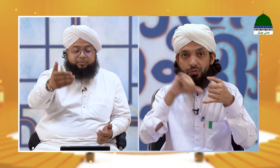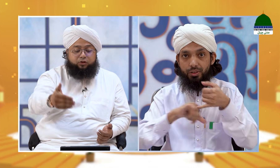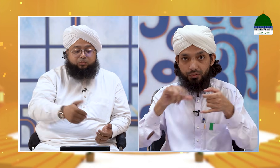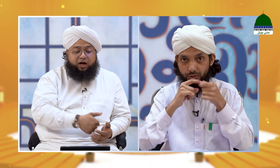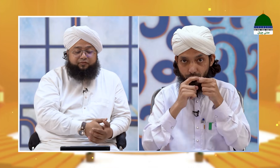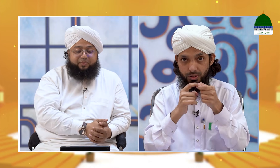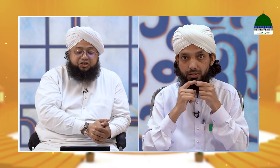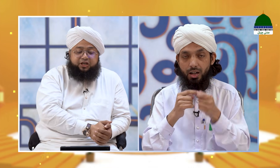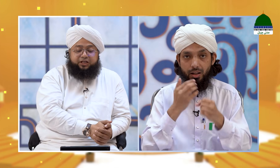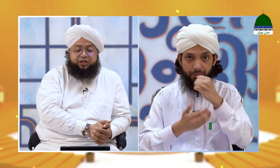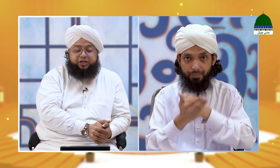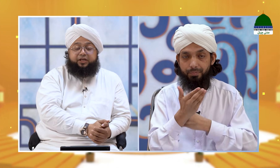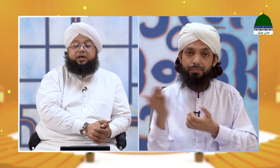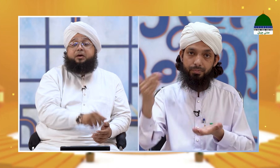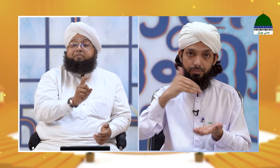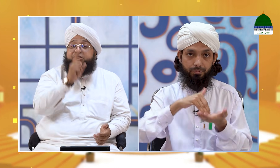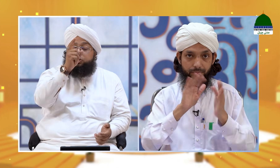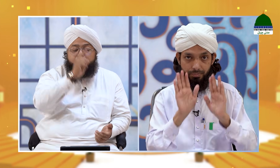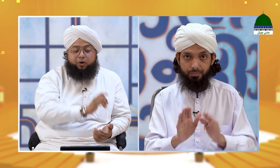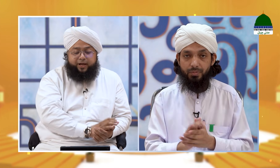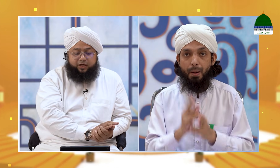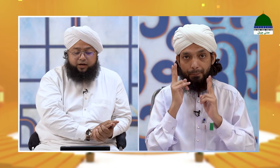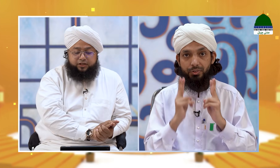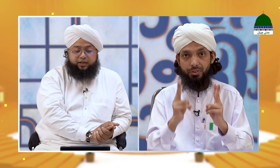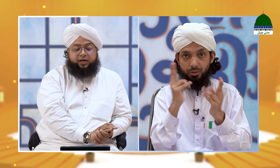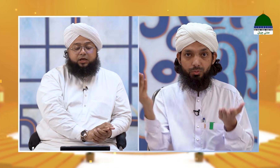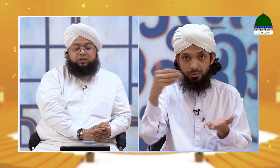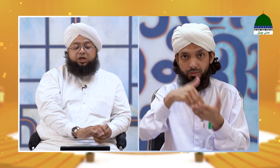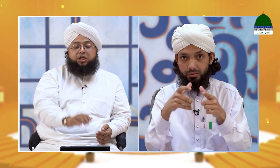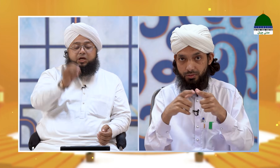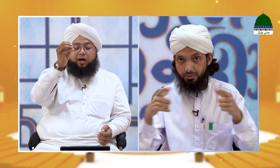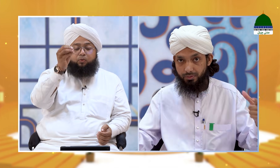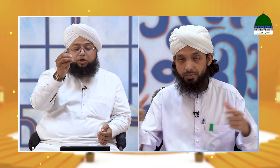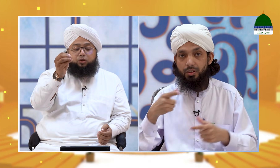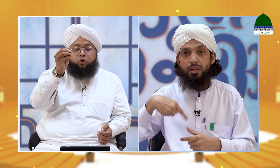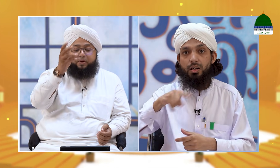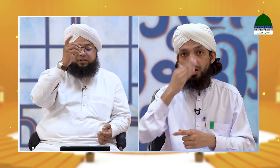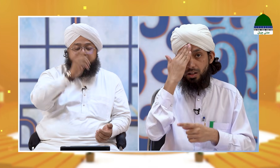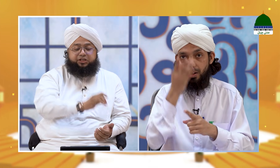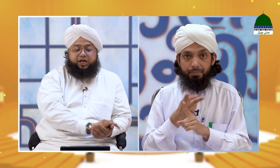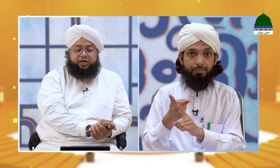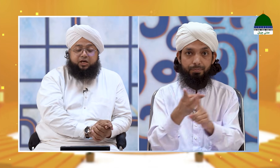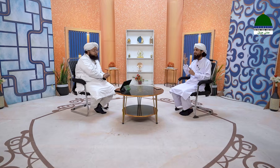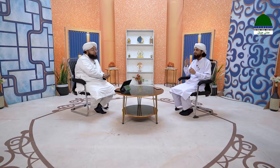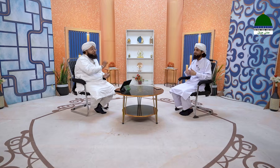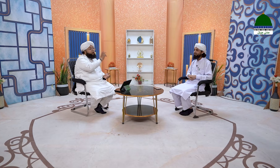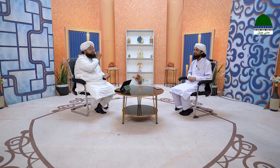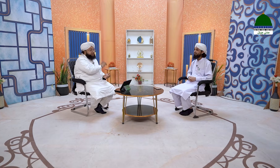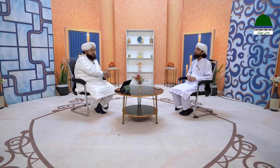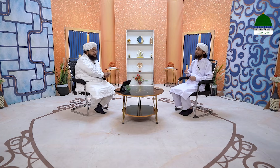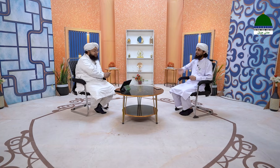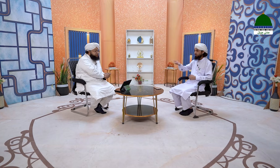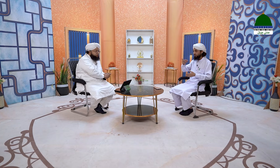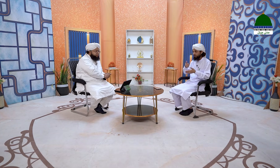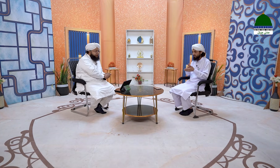نیک اجتماعات و محافل میں شرکت کرنی چاہیے، مسجدوں کو آباد کرنا چاہیے، دینی کاموں کی دھومیں مچانی چاہیے۔ جتنا ہو